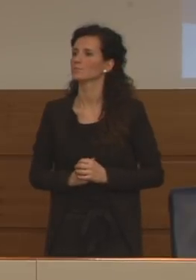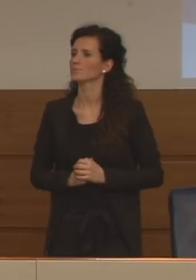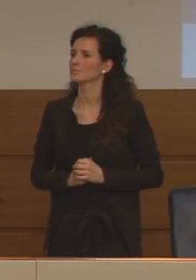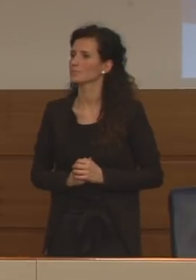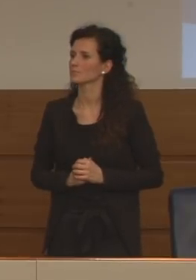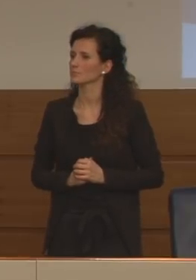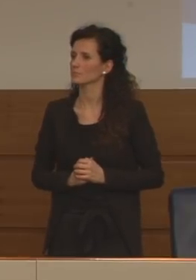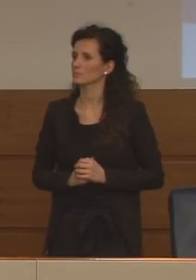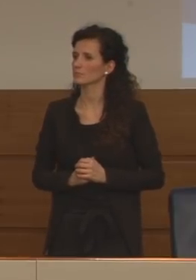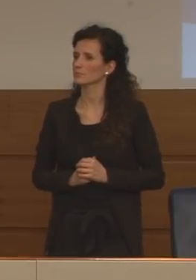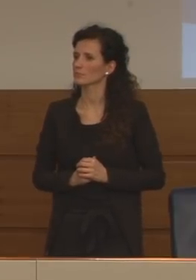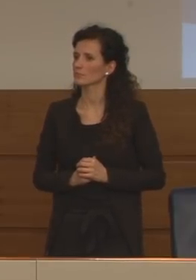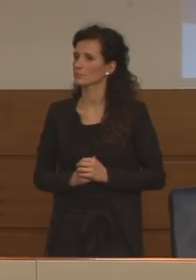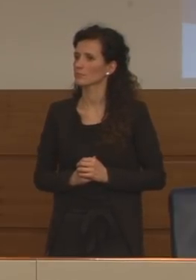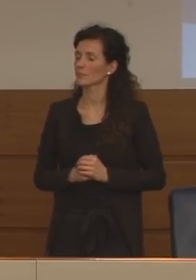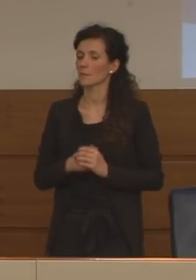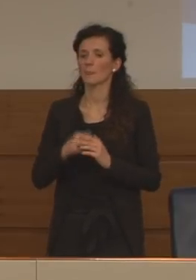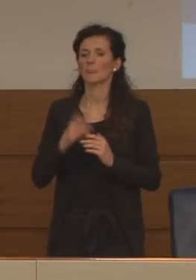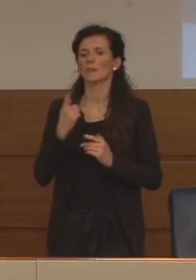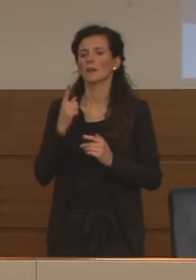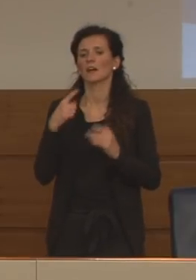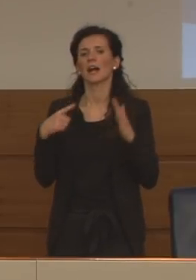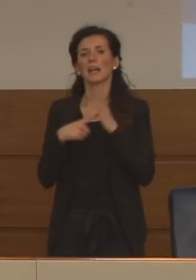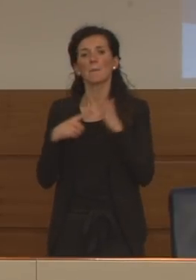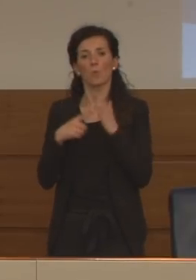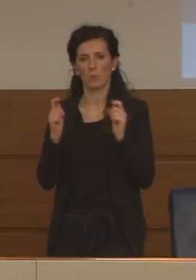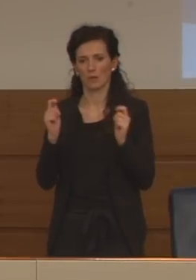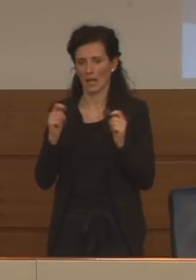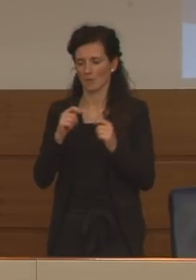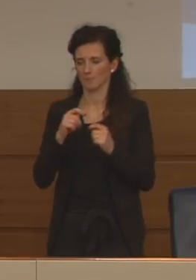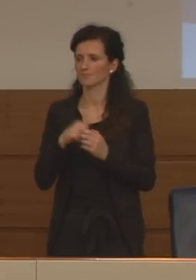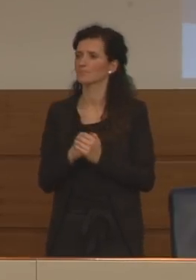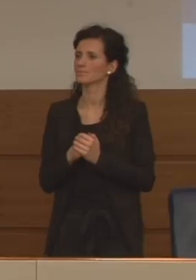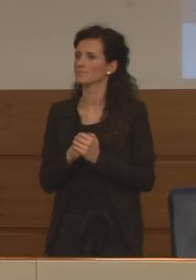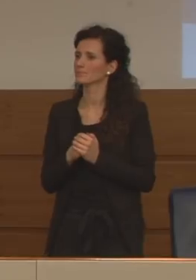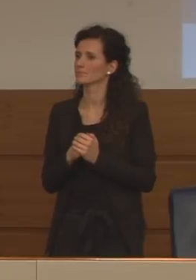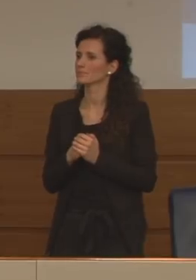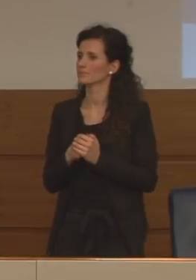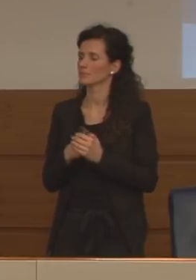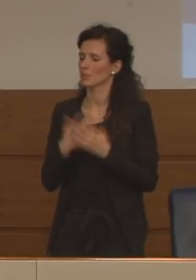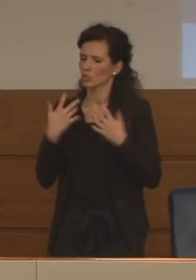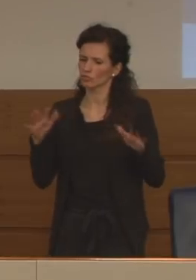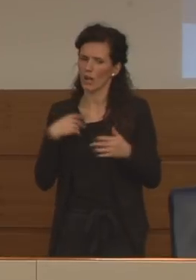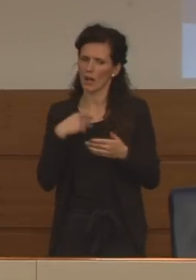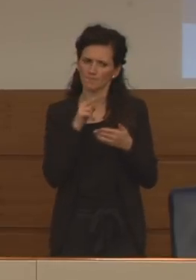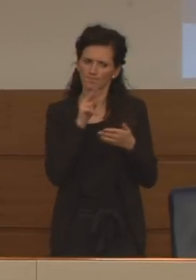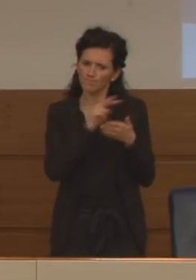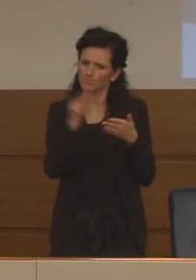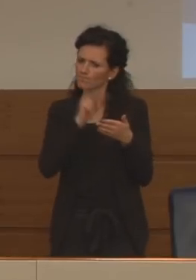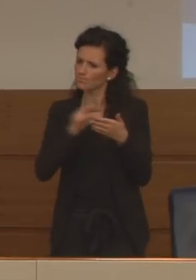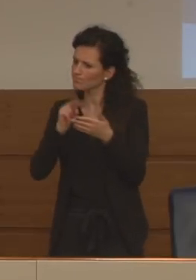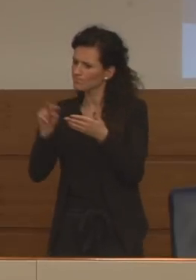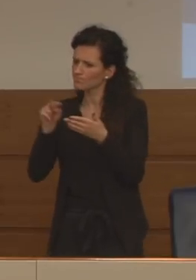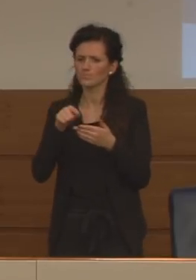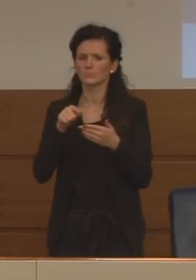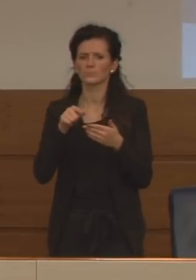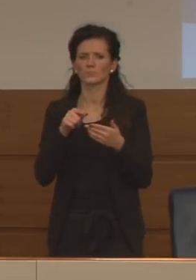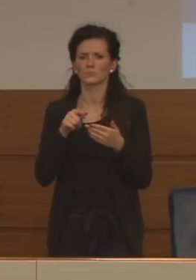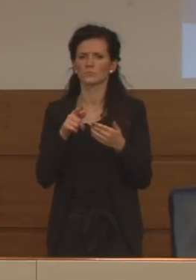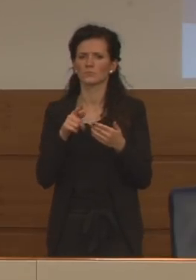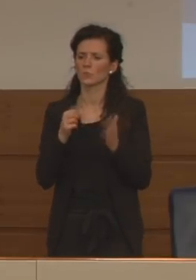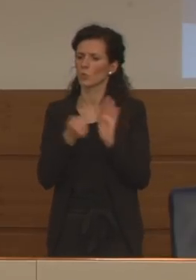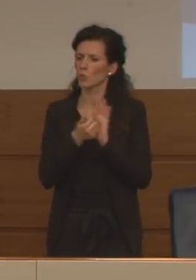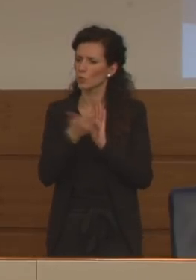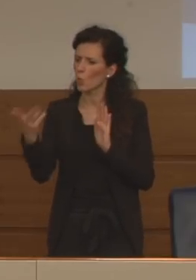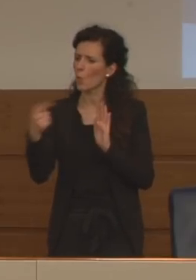marco mensurati di repubblica una domanda per entrambi da più parti abbiamo letto che i numeri che quelli realmente